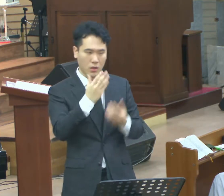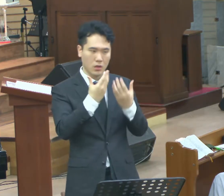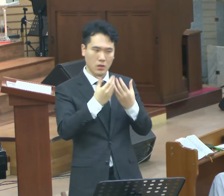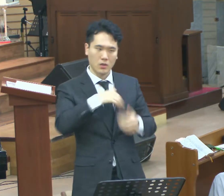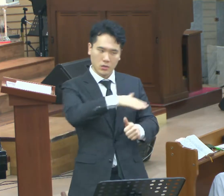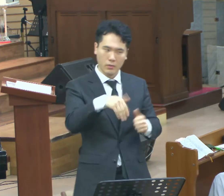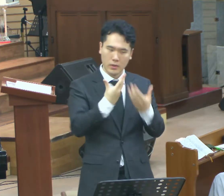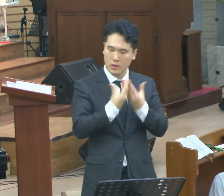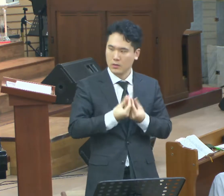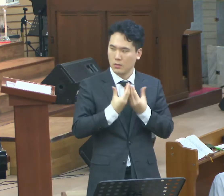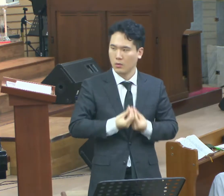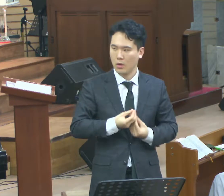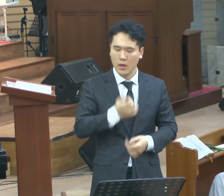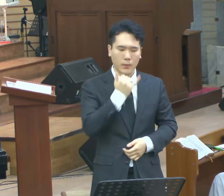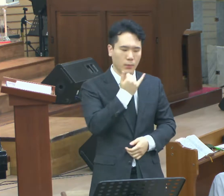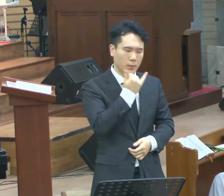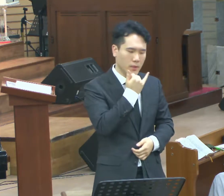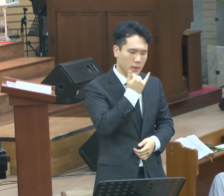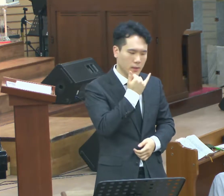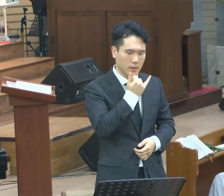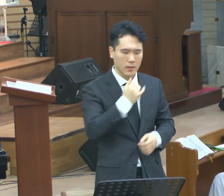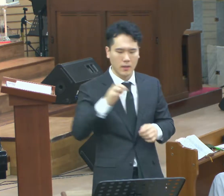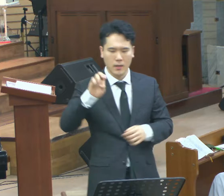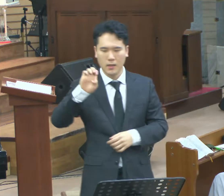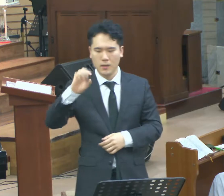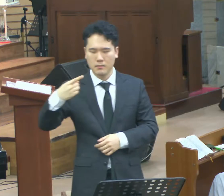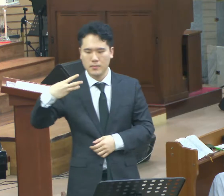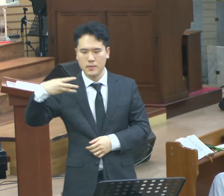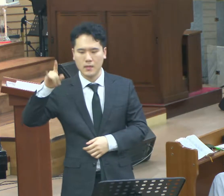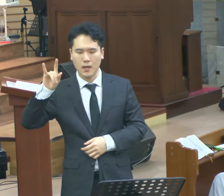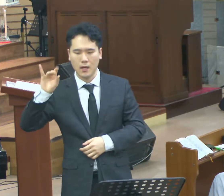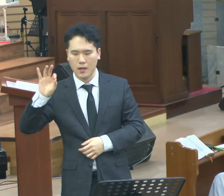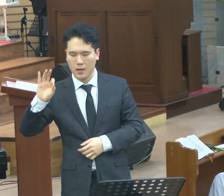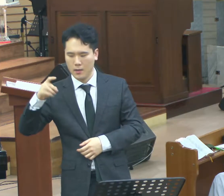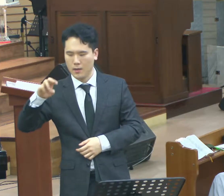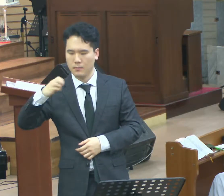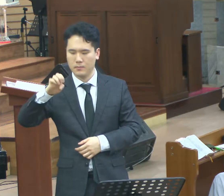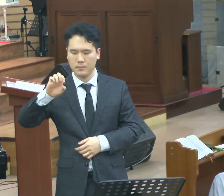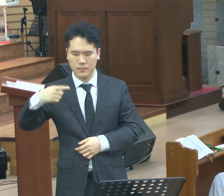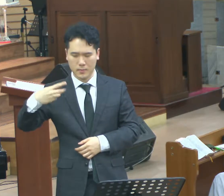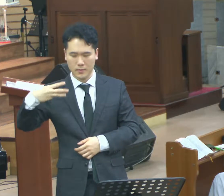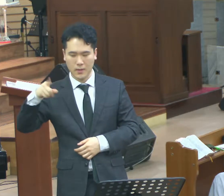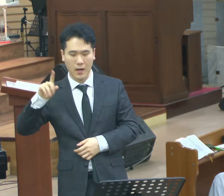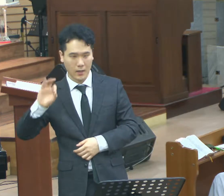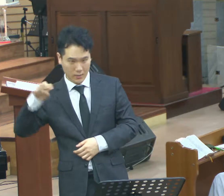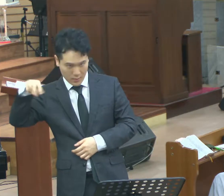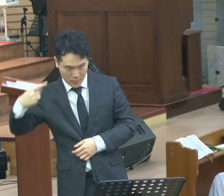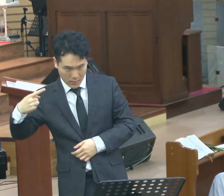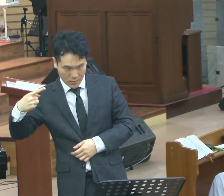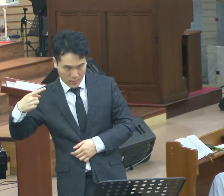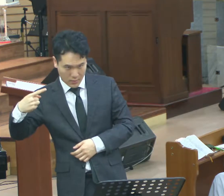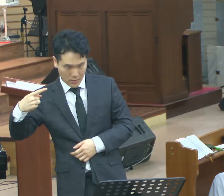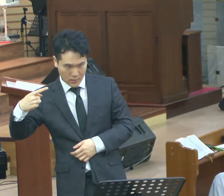독일이 프랑스를 다 점령하고요, 정말 영국도 먹으려고 하는 상황에서 영국이 싸울 생각을 안